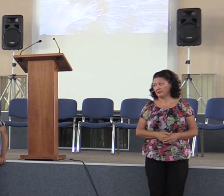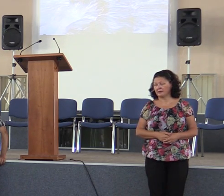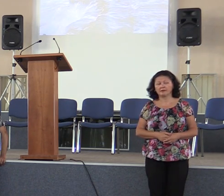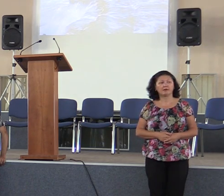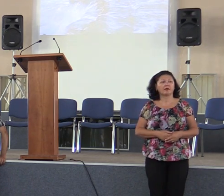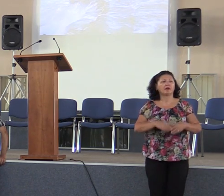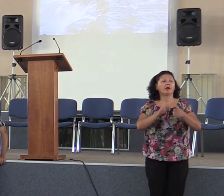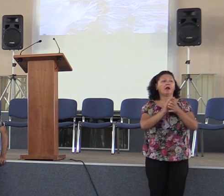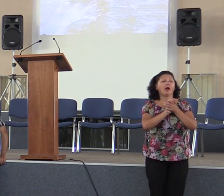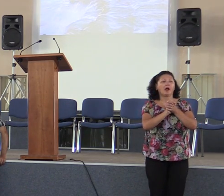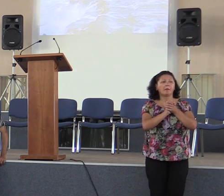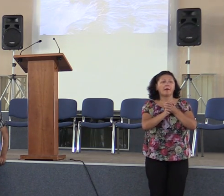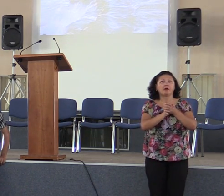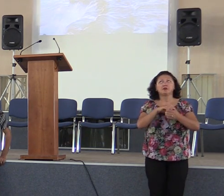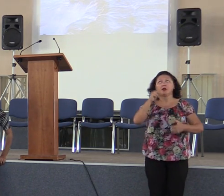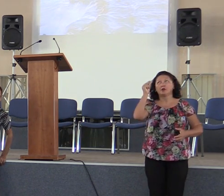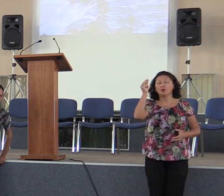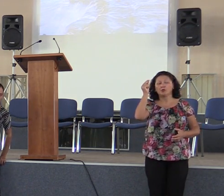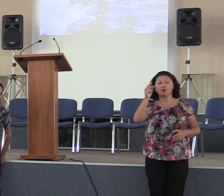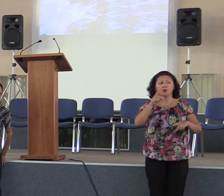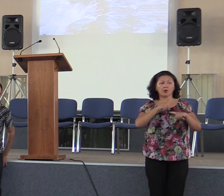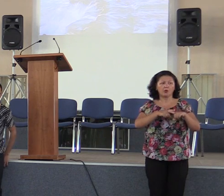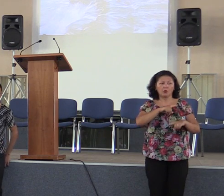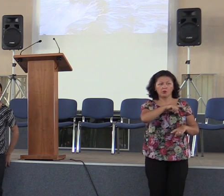Pacea Domnului cu dumneavoastră cu toți.